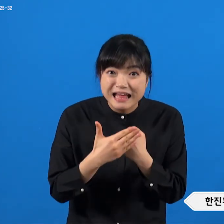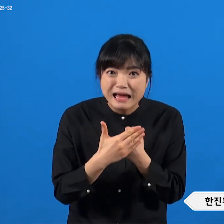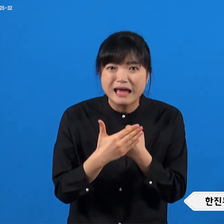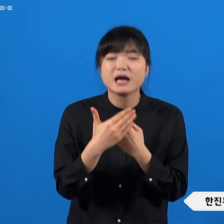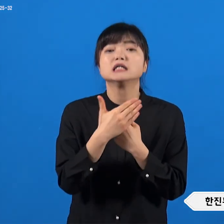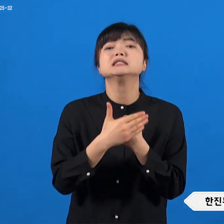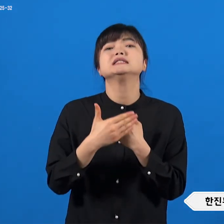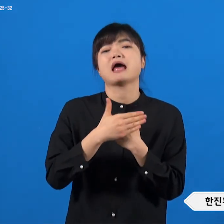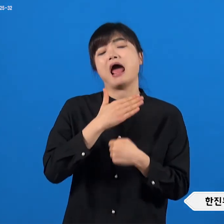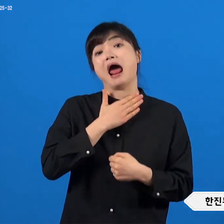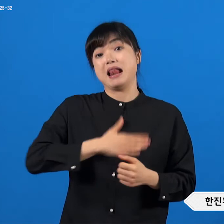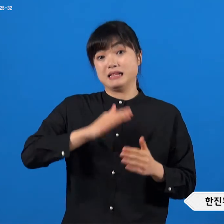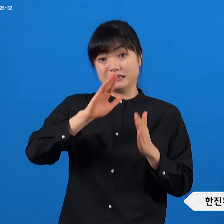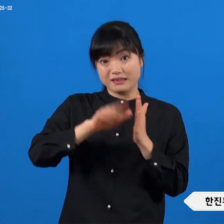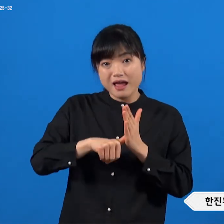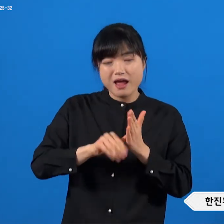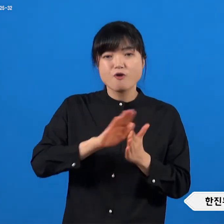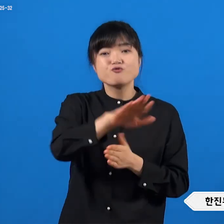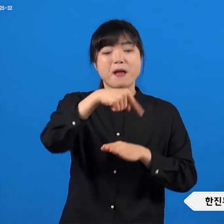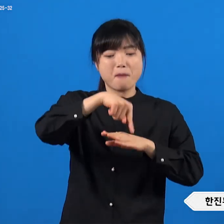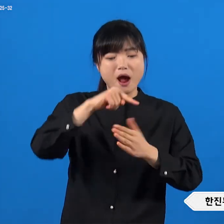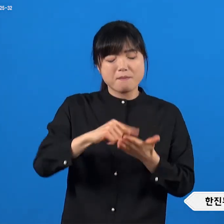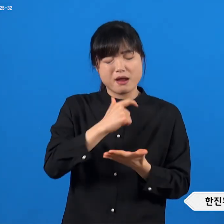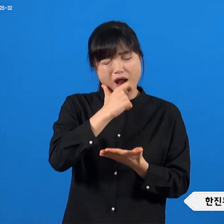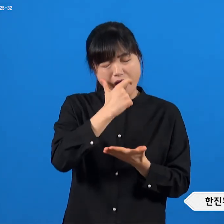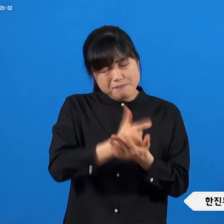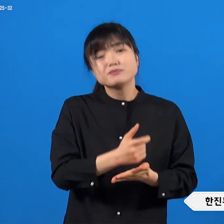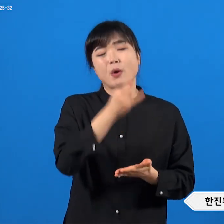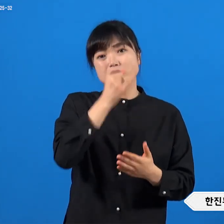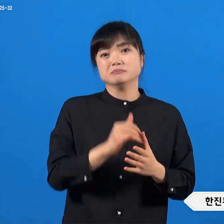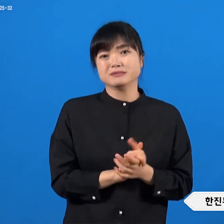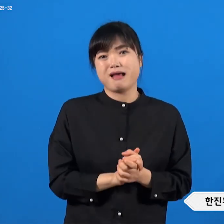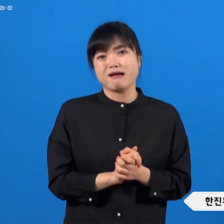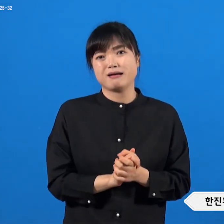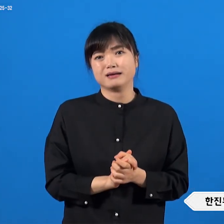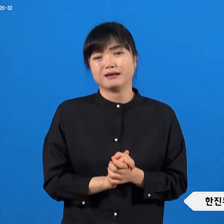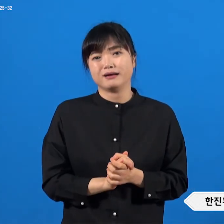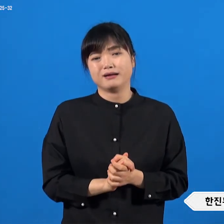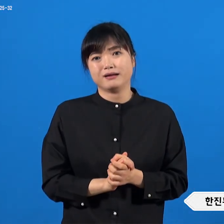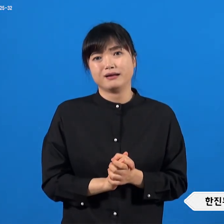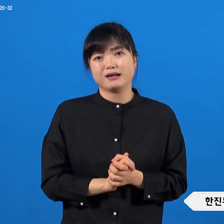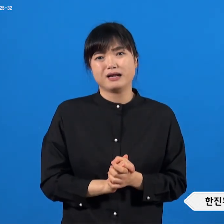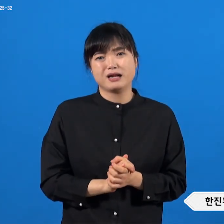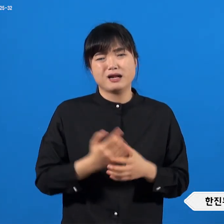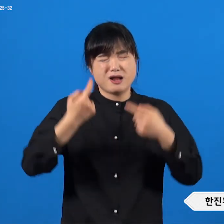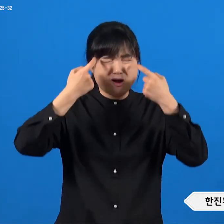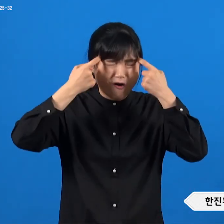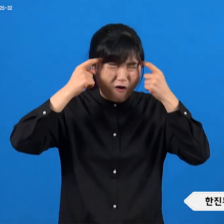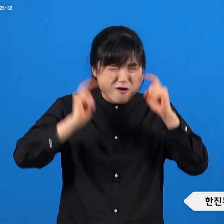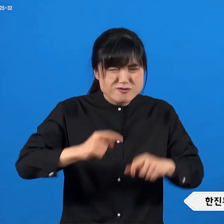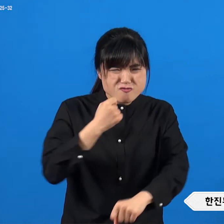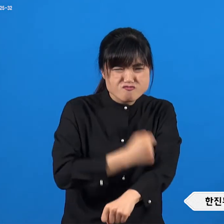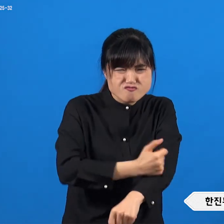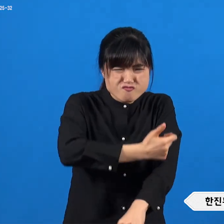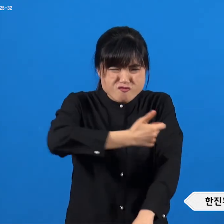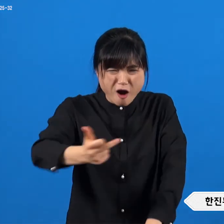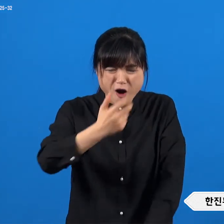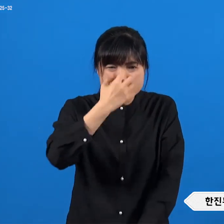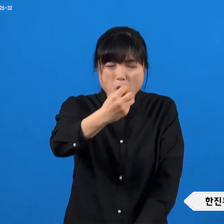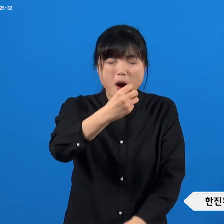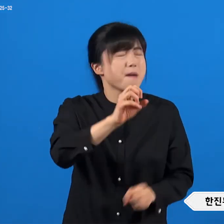은혜를 은혜인 줄 알 때에 우리 마음에 감격이 있습니다. 여러분, 어리석은 공로의식은